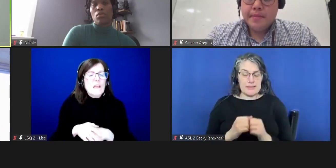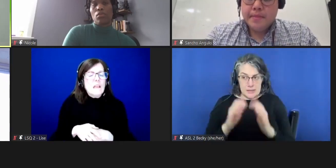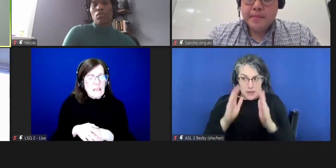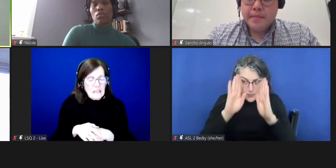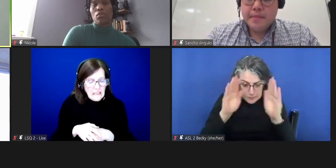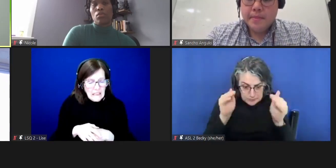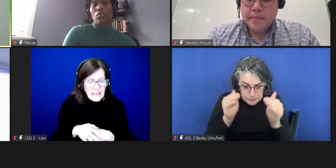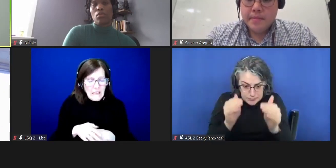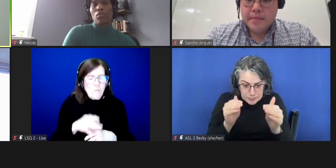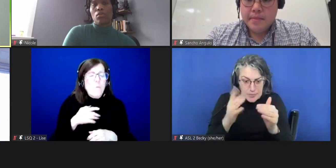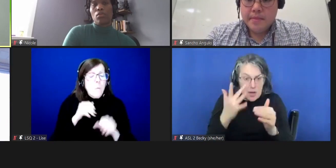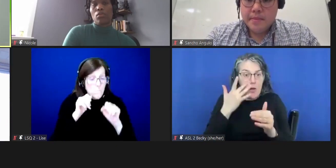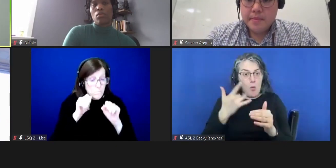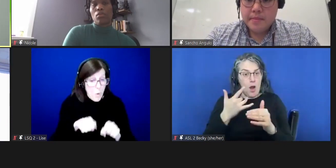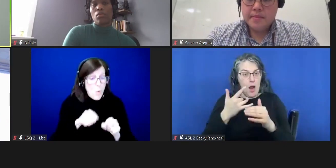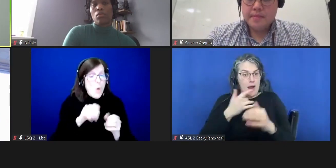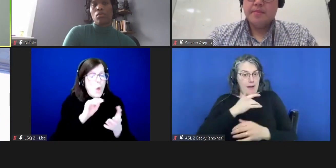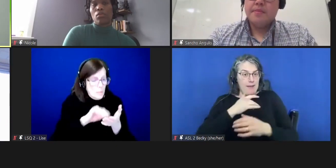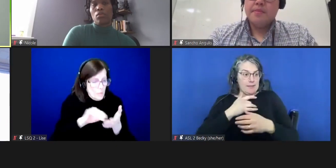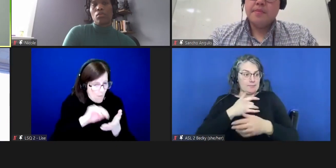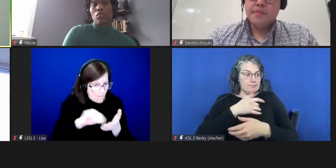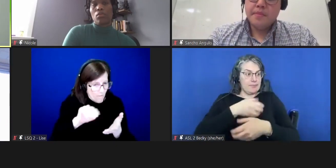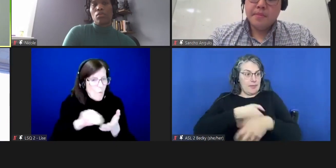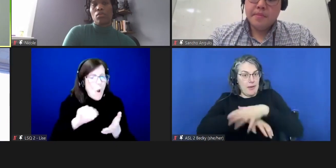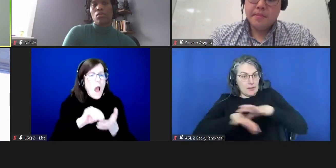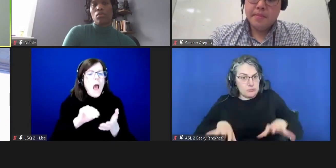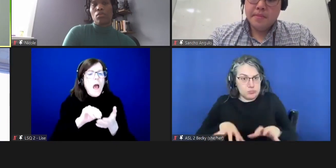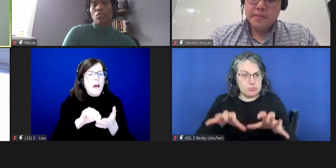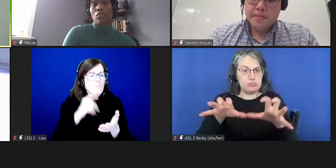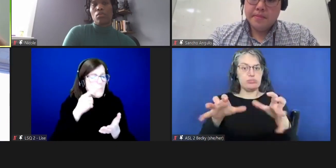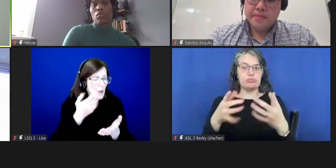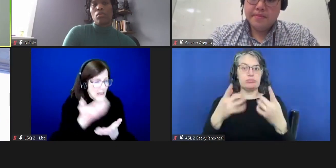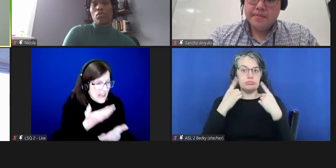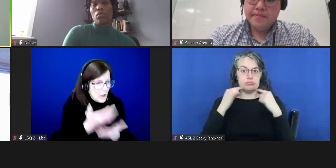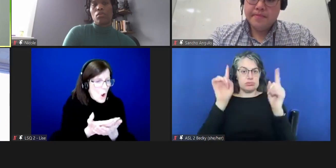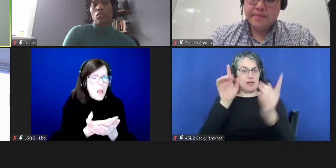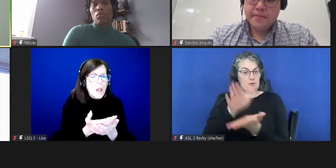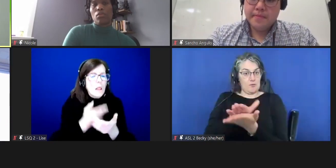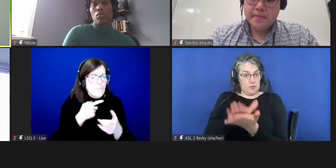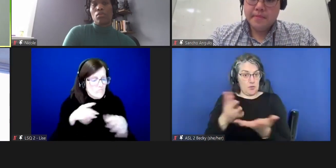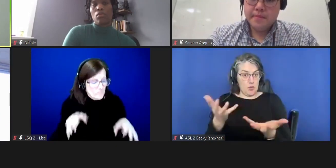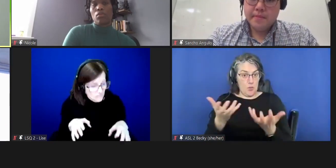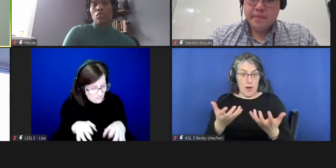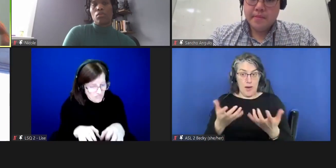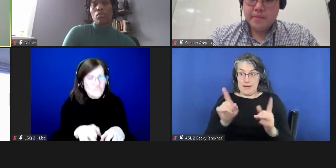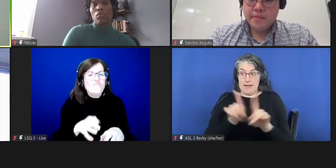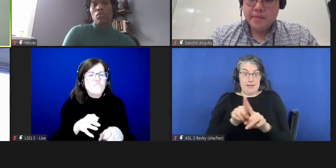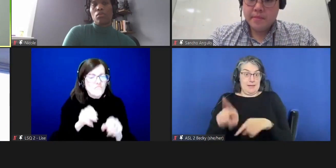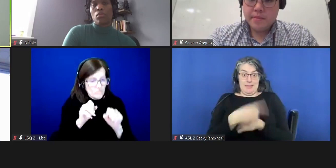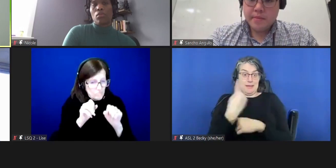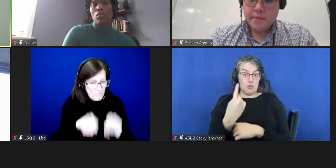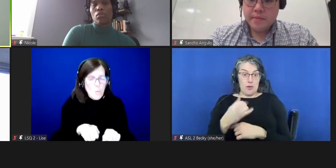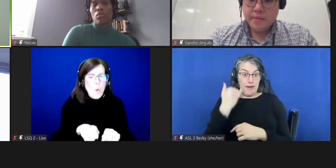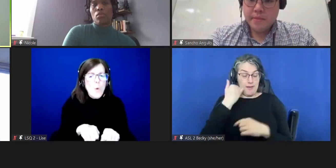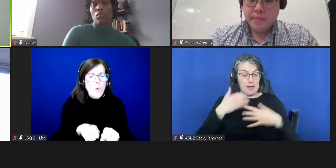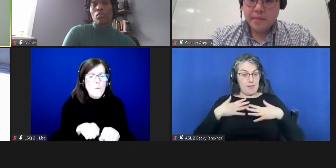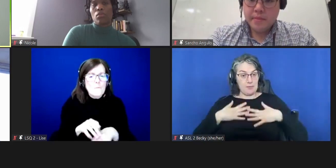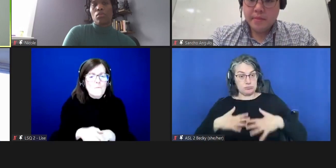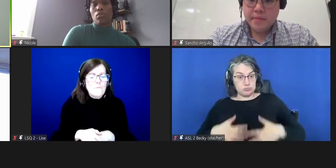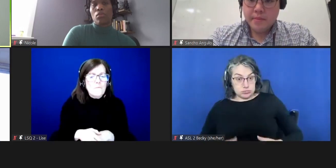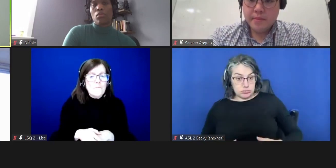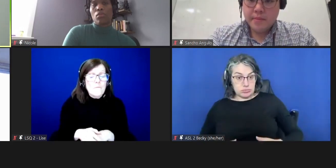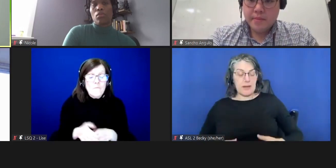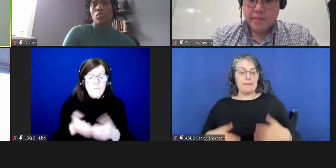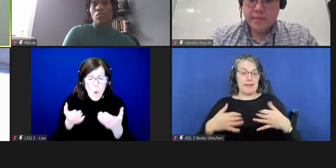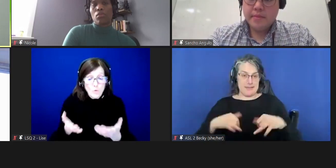mes devoirs scolaires, de m'acquitter de mes travaux scolaires. Et donc, même à ce jour, même quand je